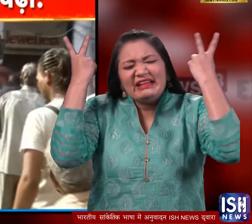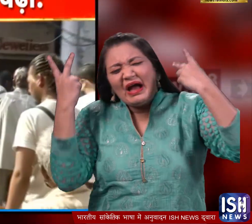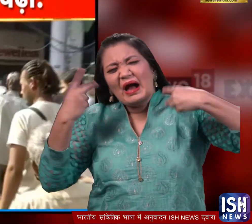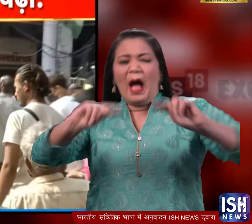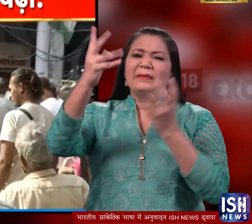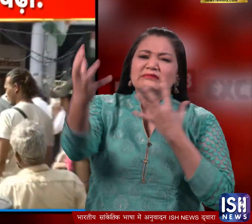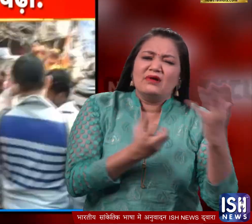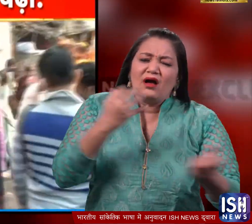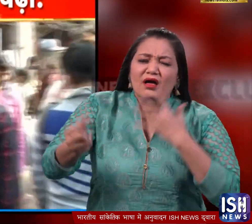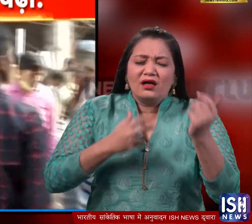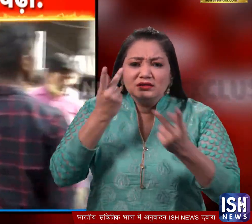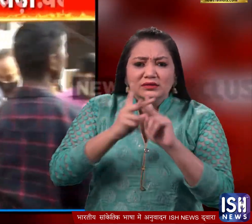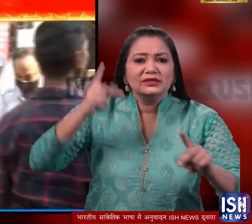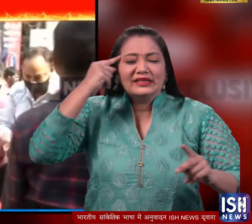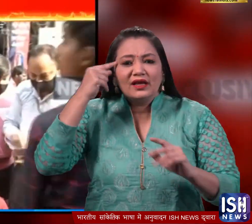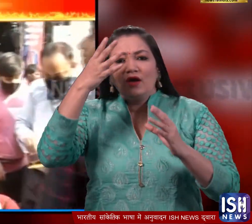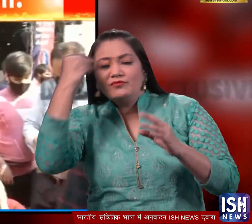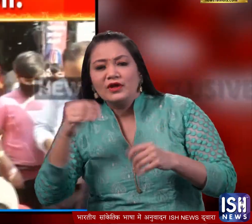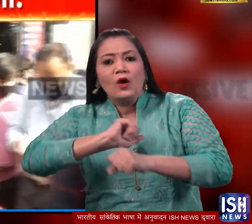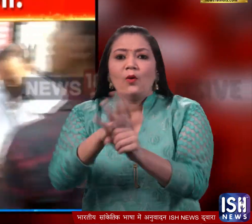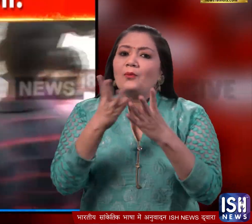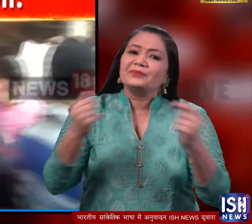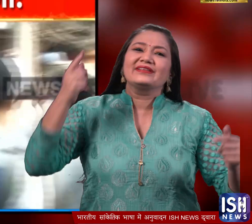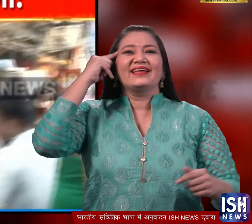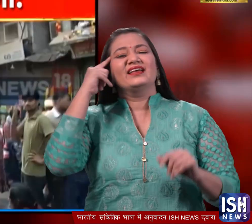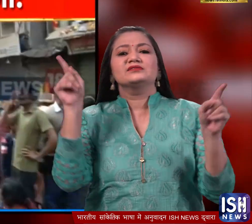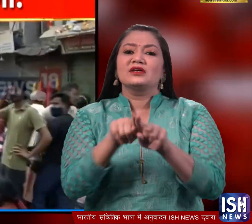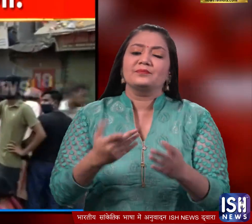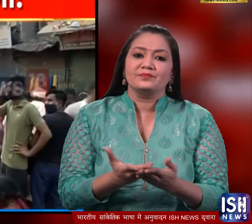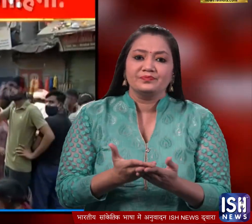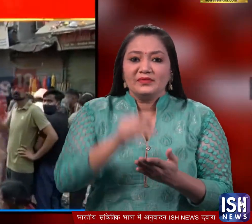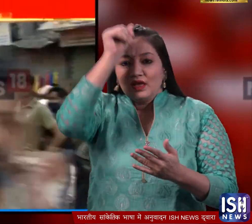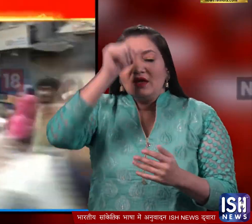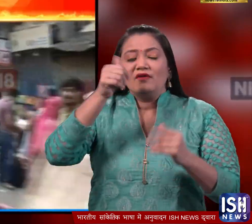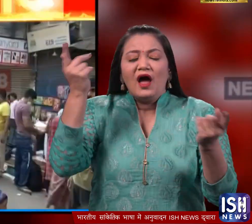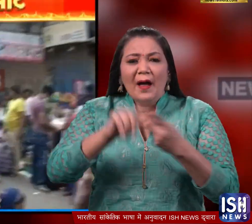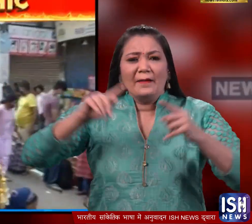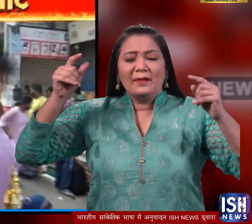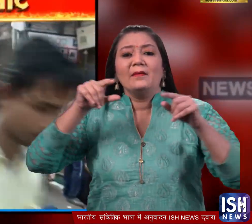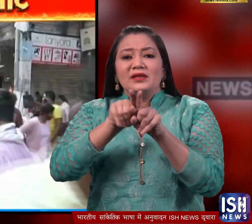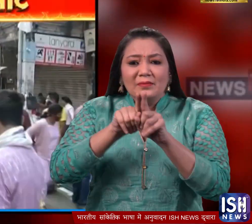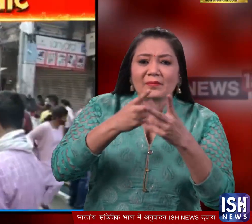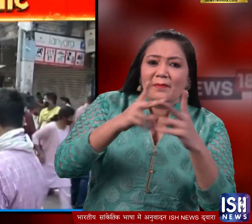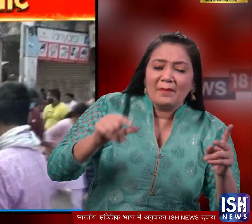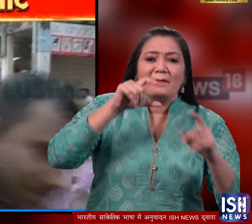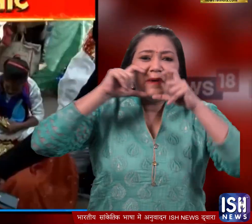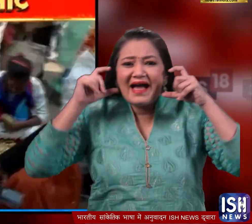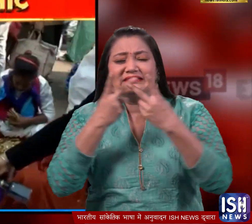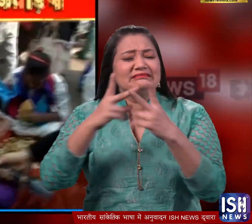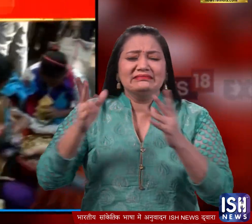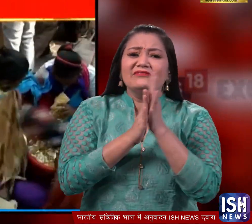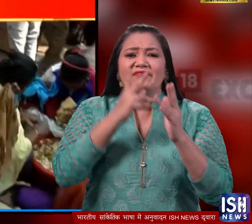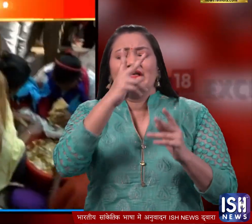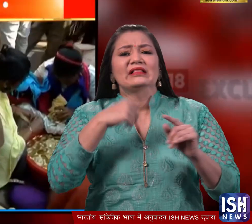खरीदारी का ऐसा जुनून सवार हुआ कि वो ये तक भूल गए कि कोरोना अभी गया नहीं। रही बात मास्क की, तो उसे तो लोगों ने शोपीस बना दिया